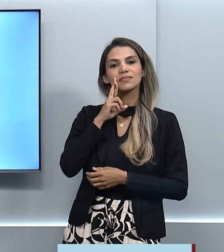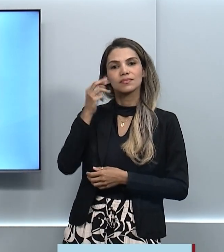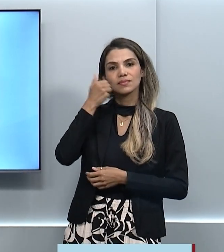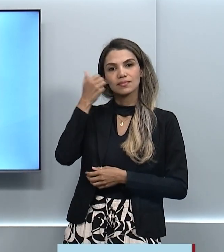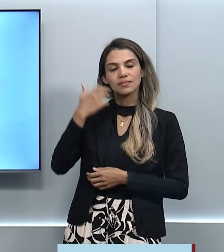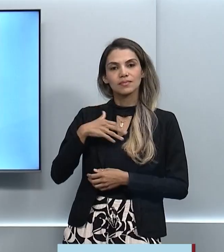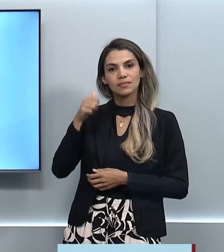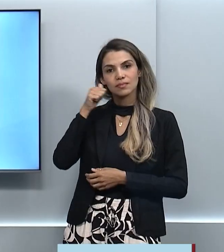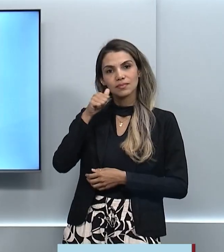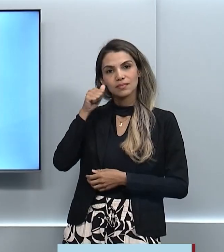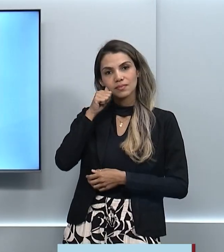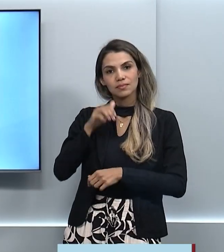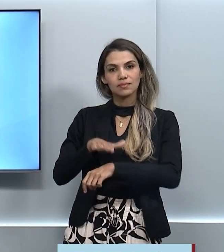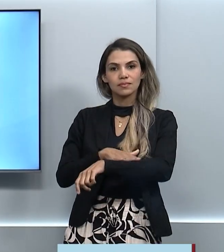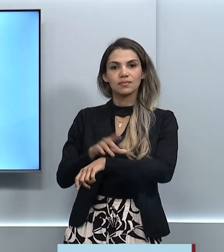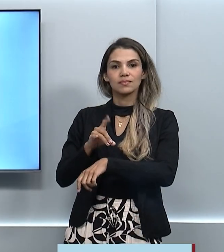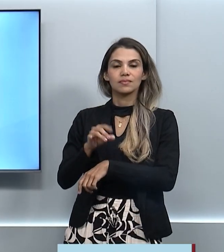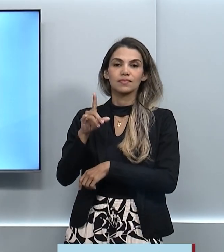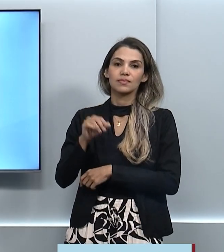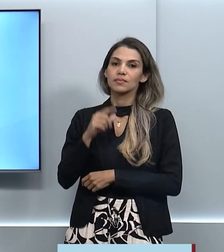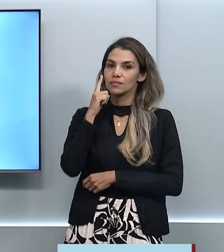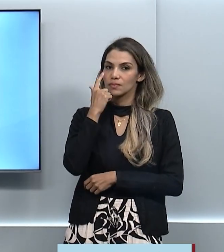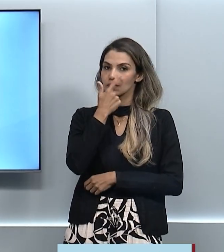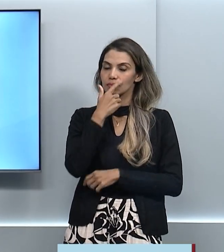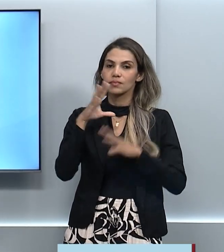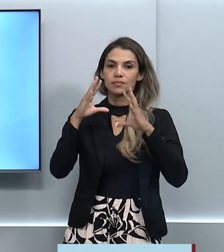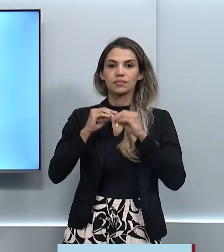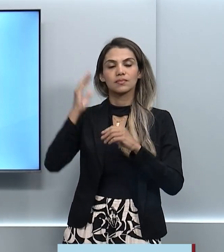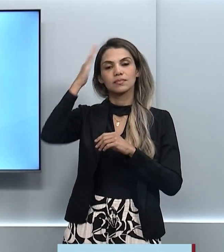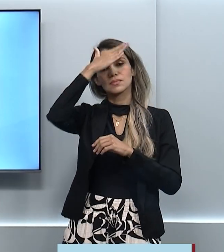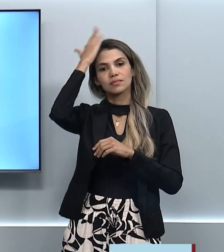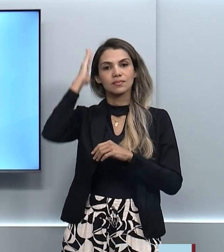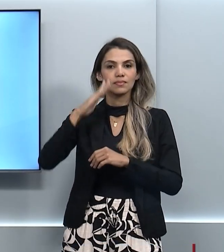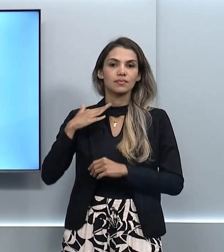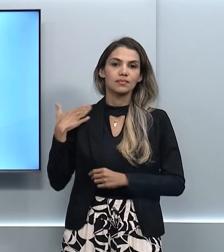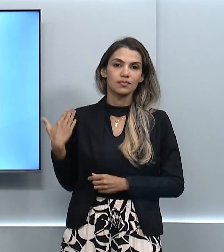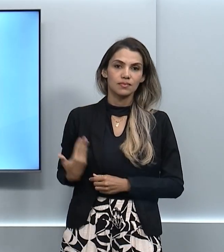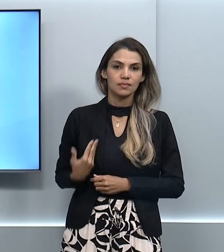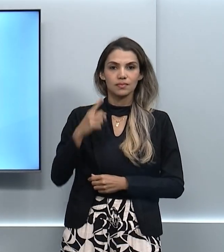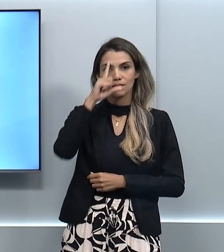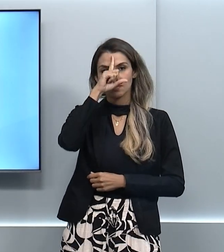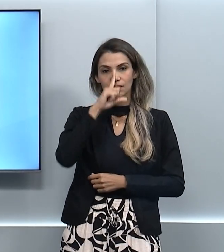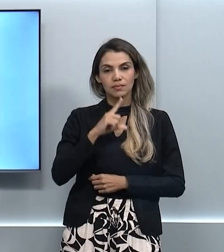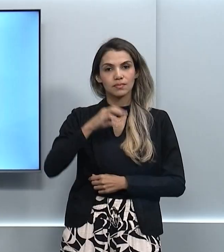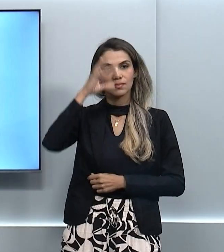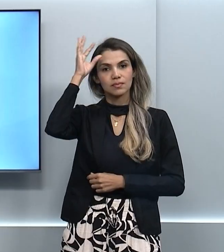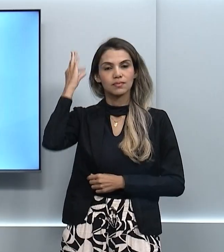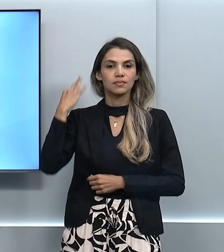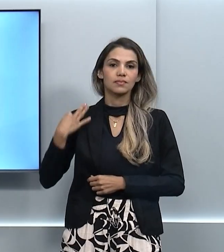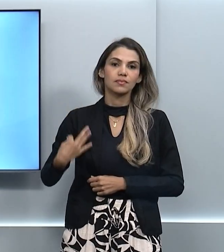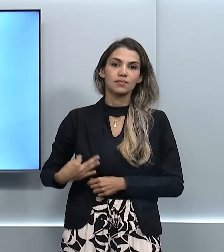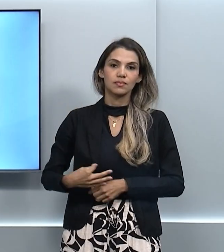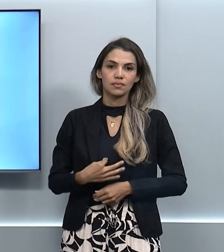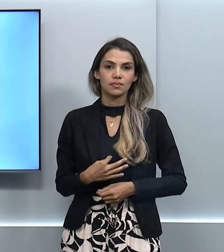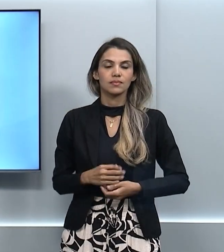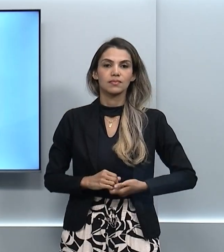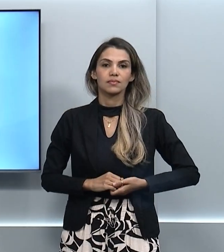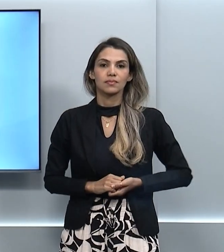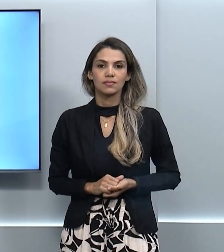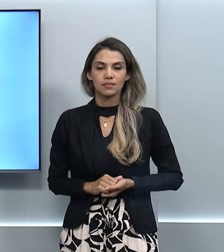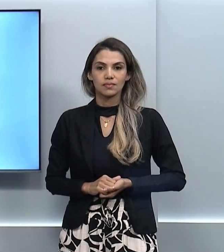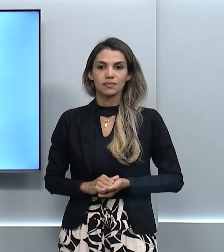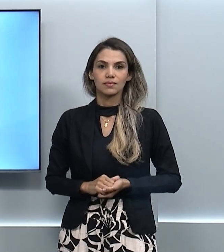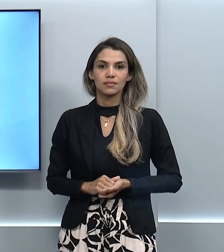se descreve como uma mulher de pele parda, olhos escuros, cabelos lisos, abaixo dos ombros e que